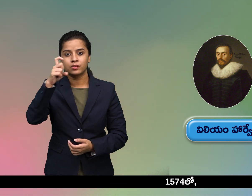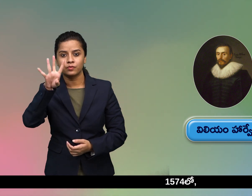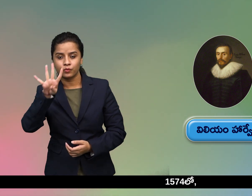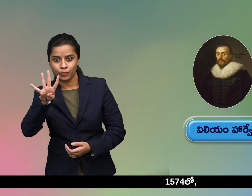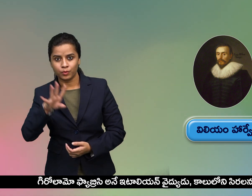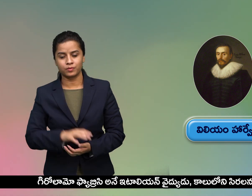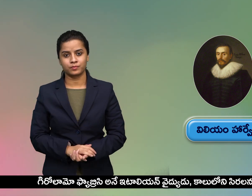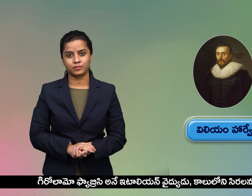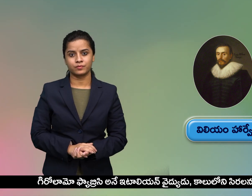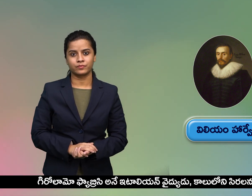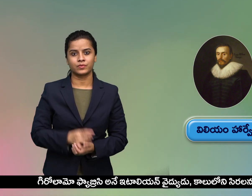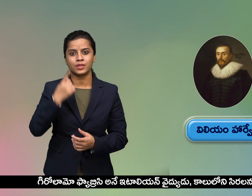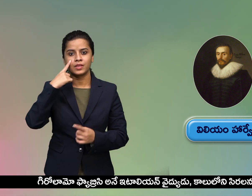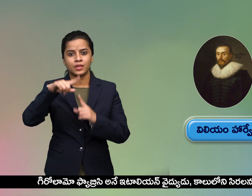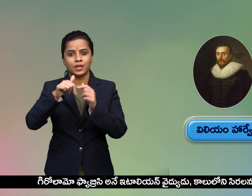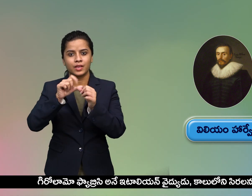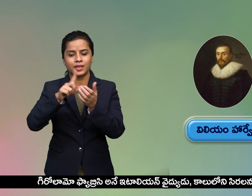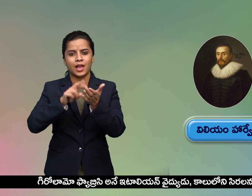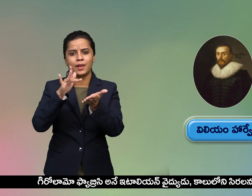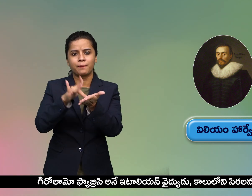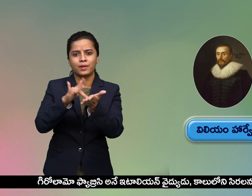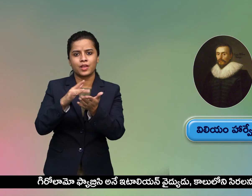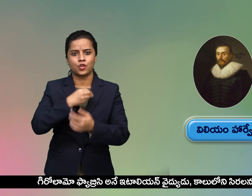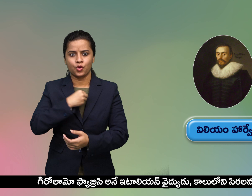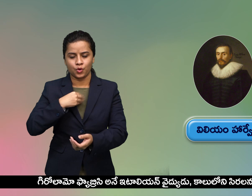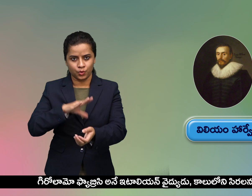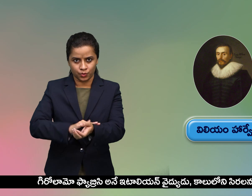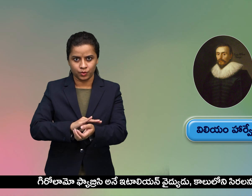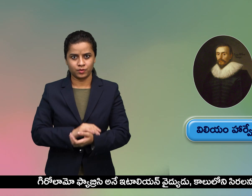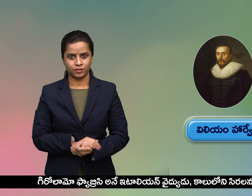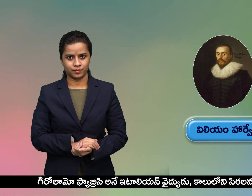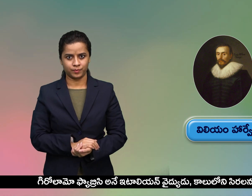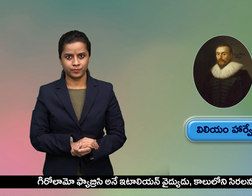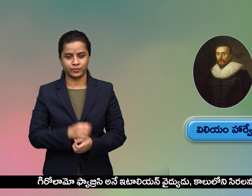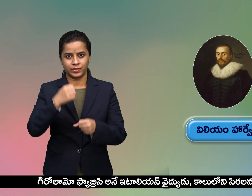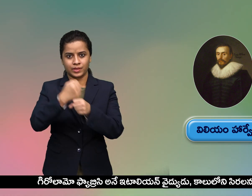1574లో గిరోలామో ఫ్యాబ్రిసి అనే ఇటాలియన్ వైద్యుడు